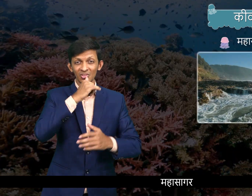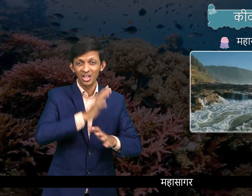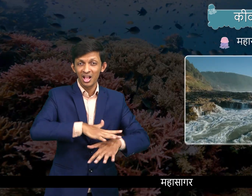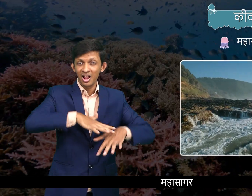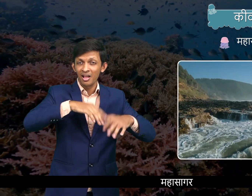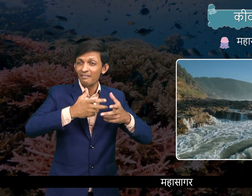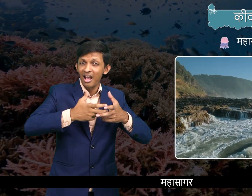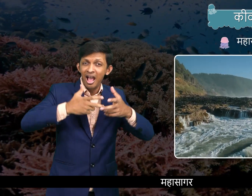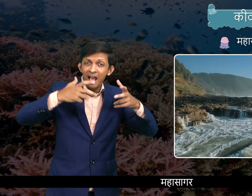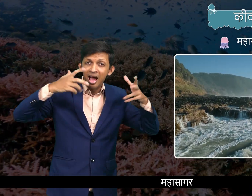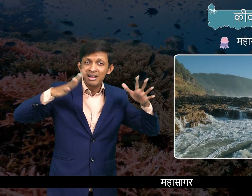महासागर,